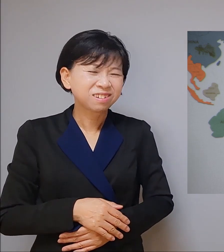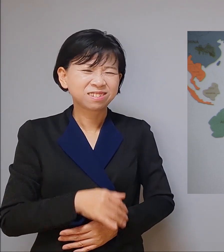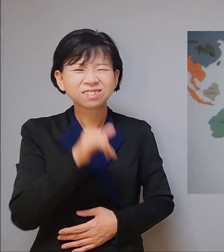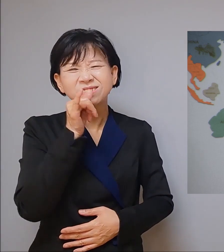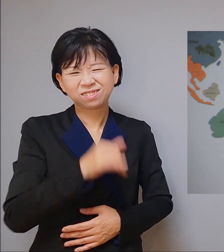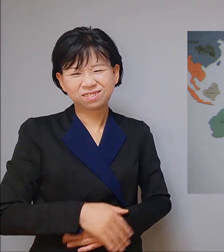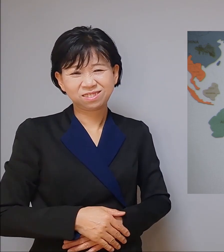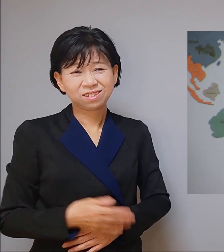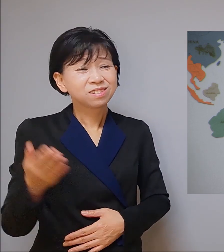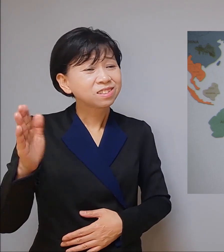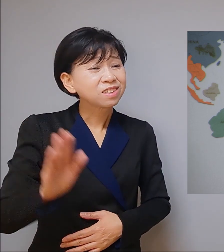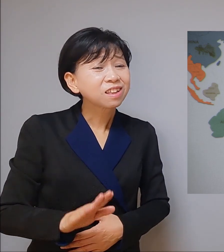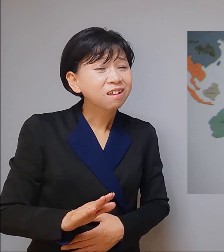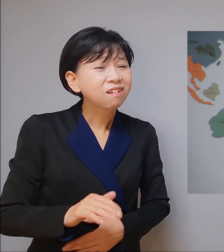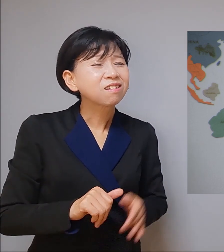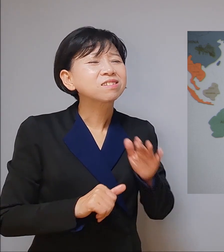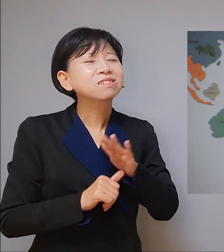없겠어요?